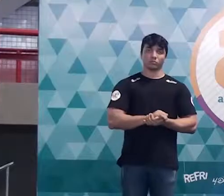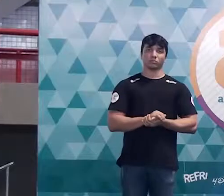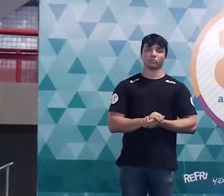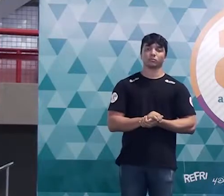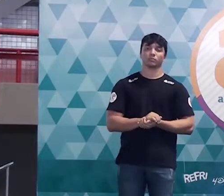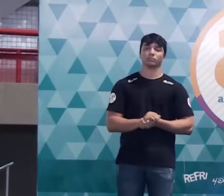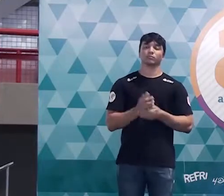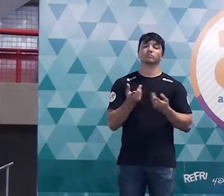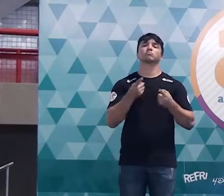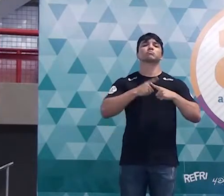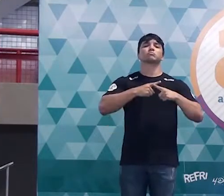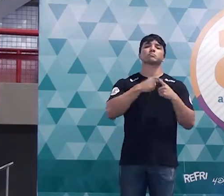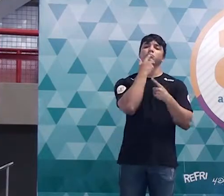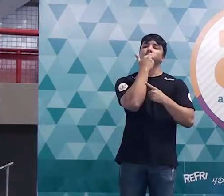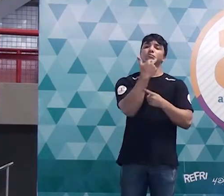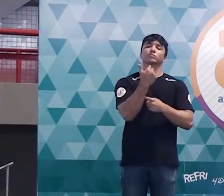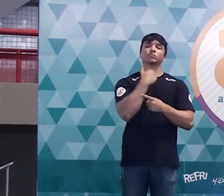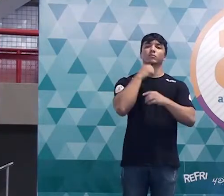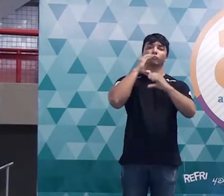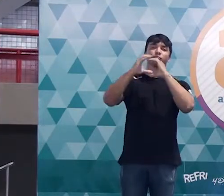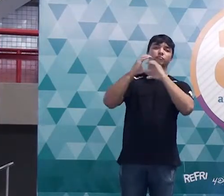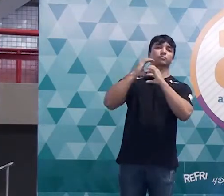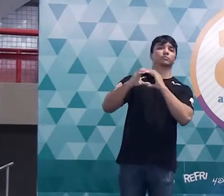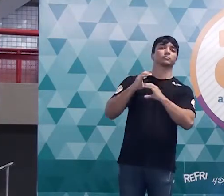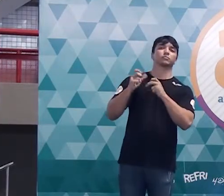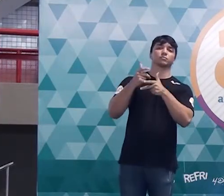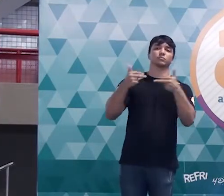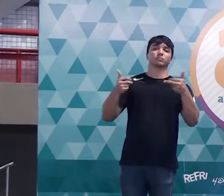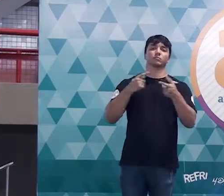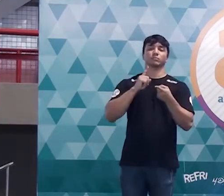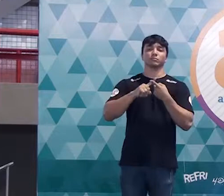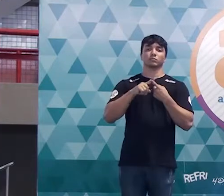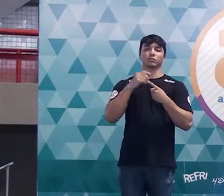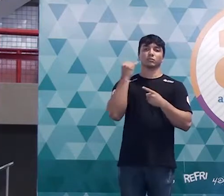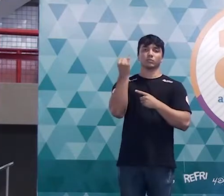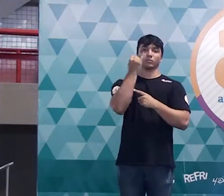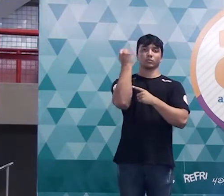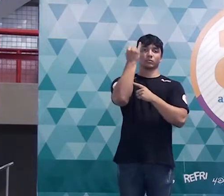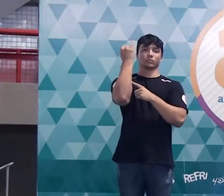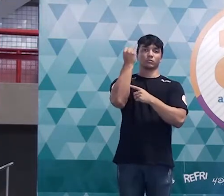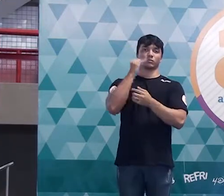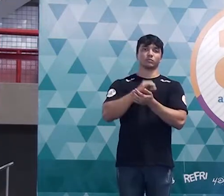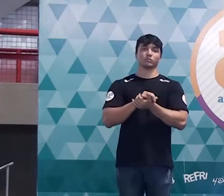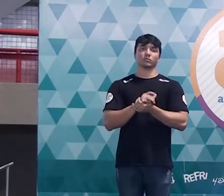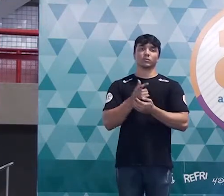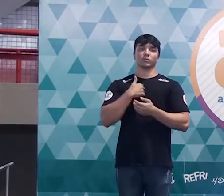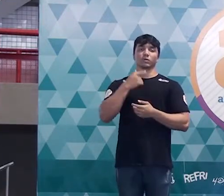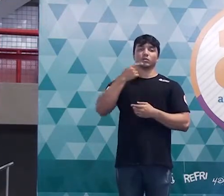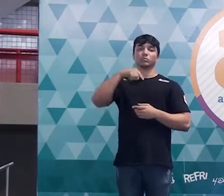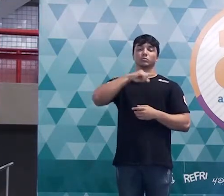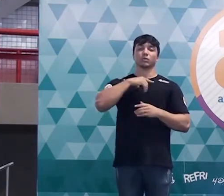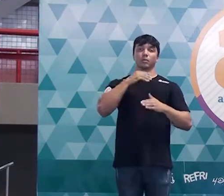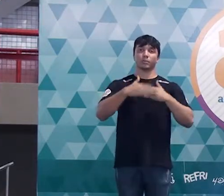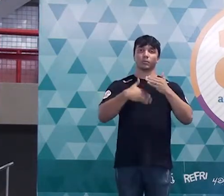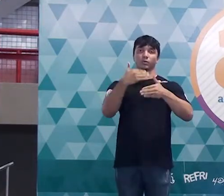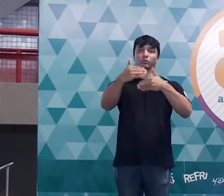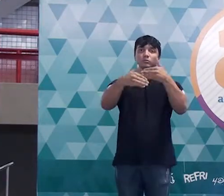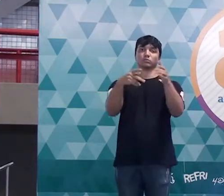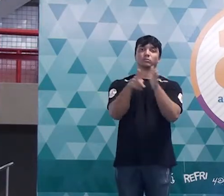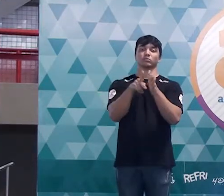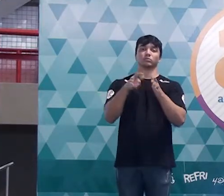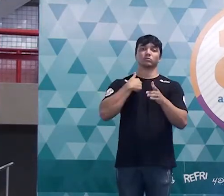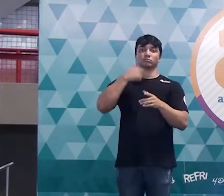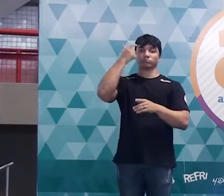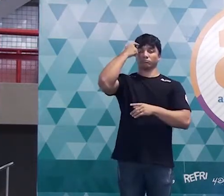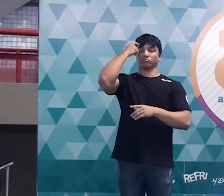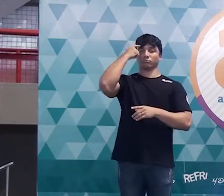Gente, por que a língua, por que a comunicação é importante para o nosso processo de